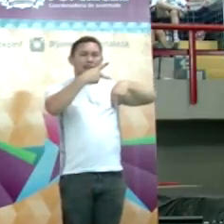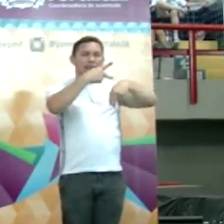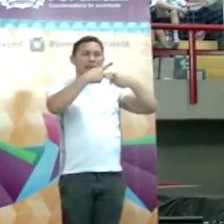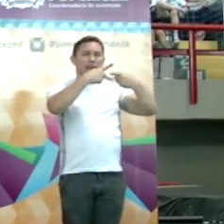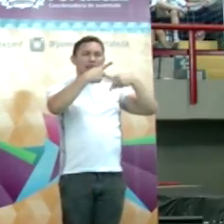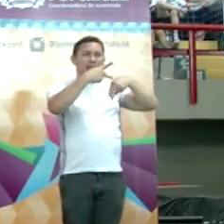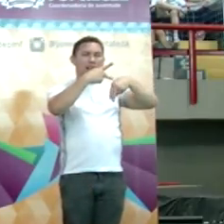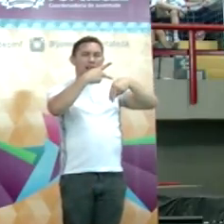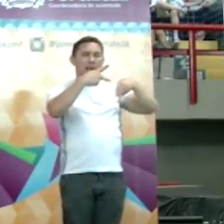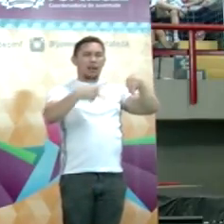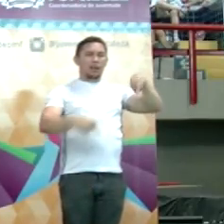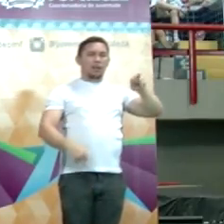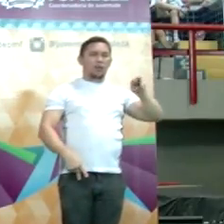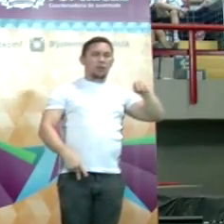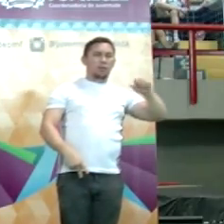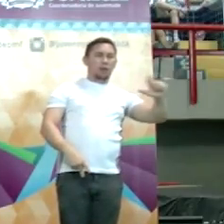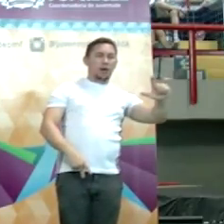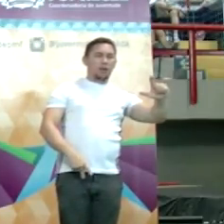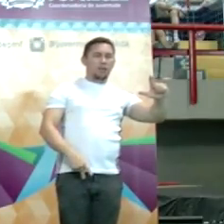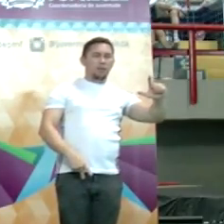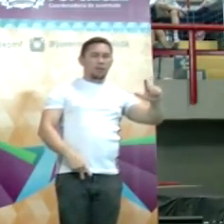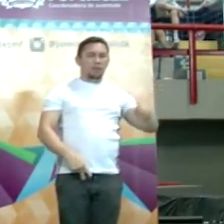normal, aí essa quebra.